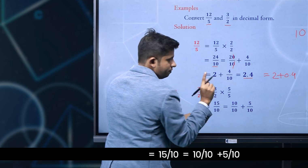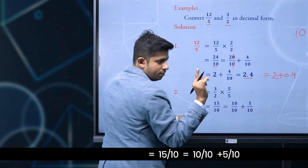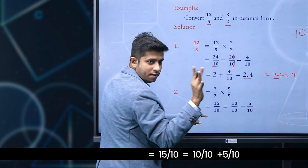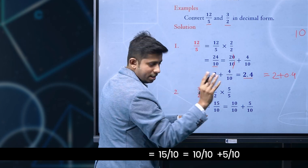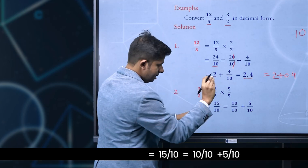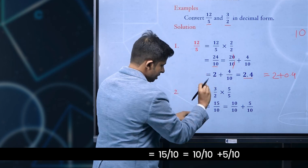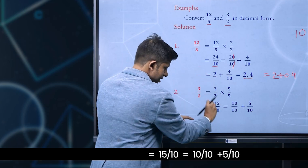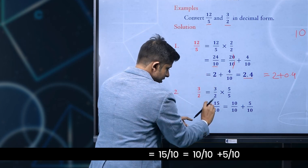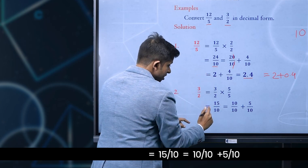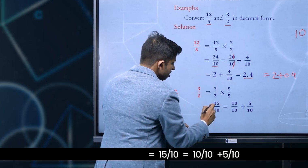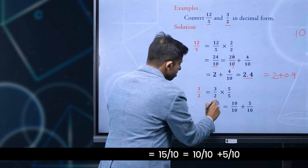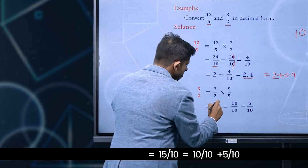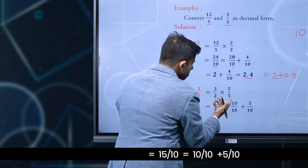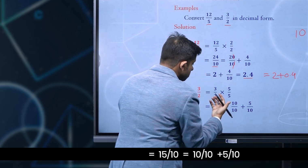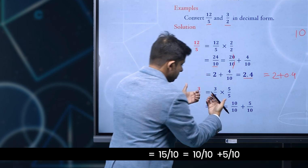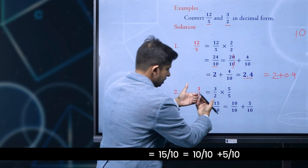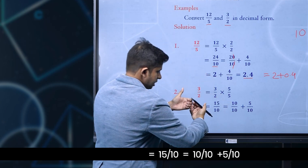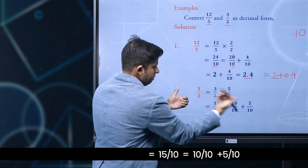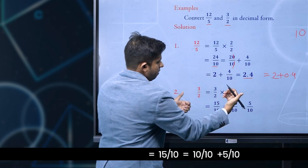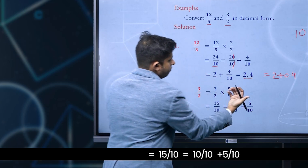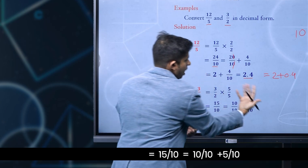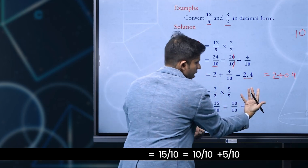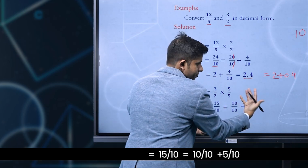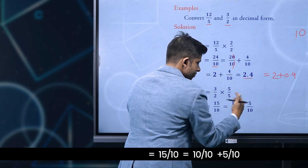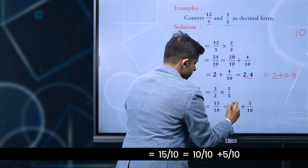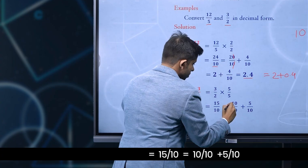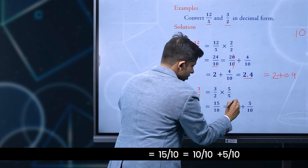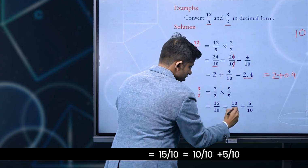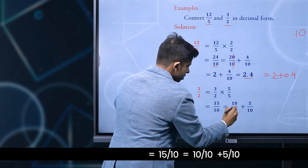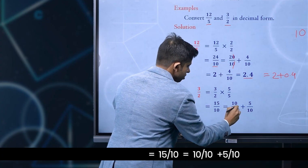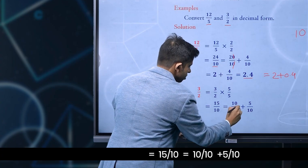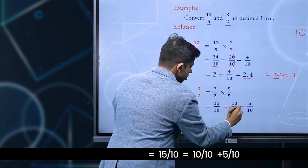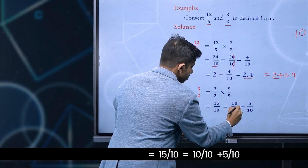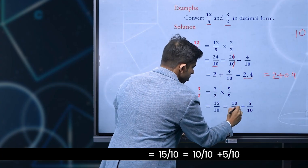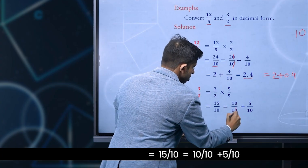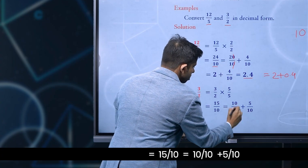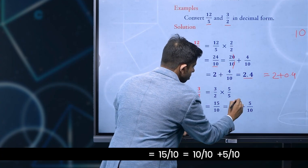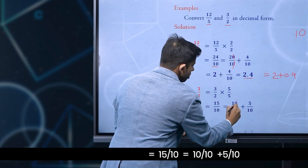बरोबर 15/10 बरोबर 10/10 अधिक 5/10